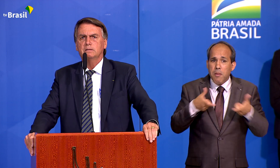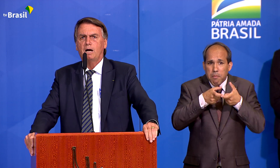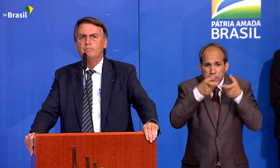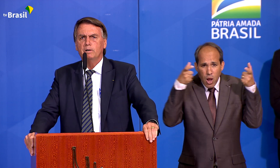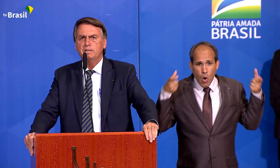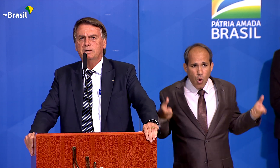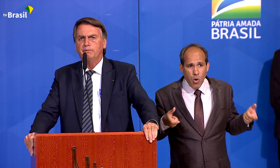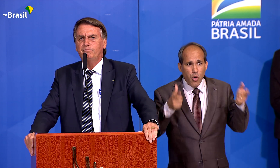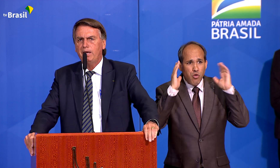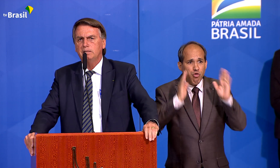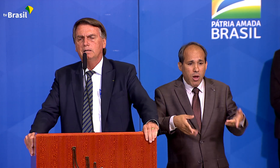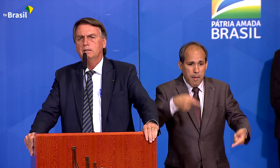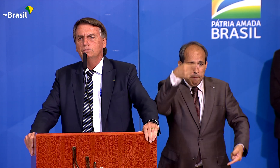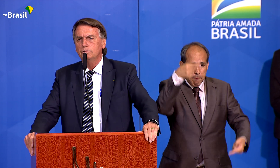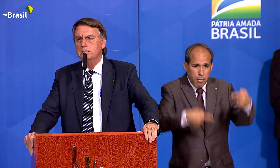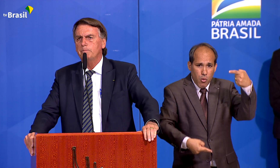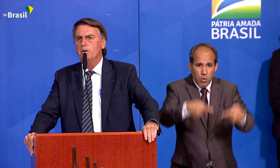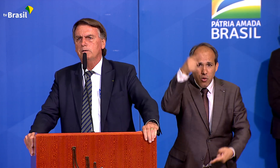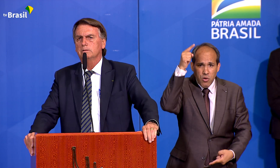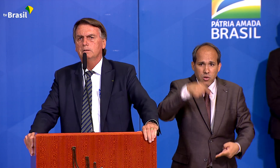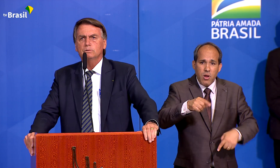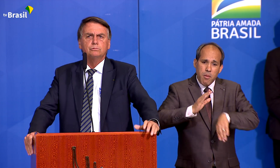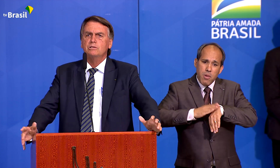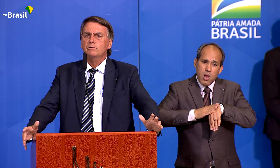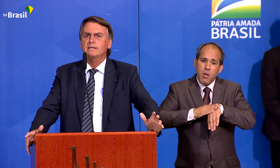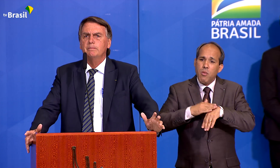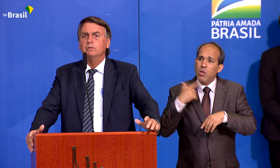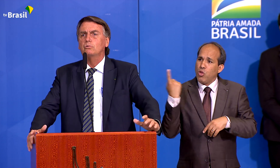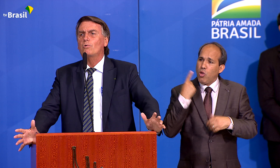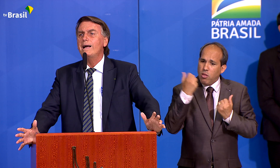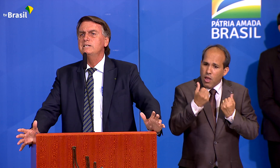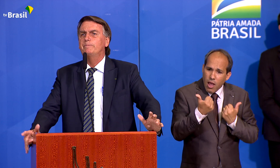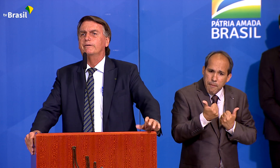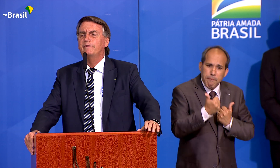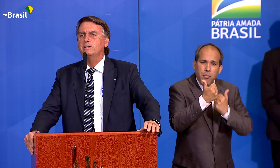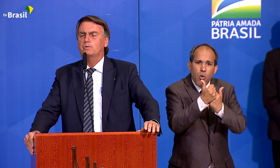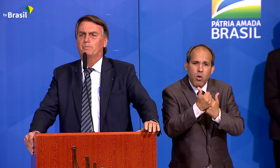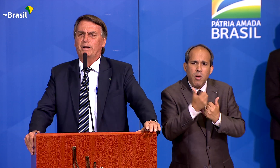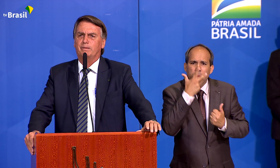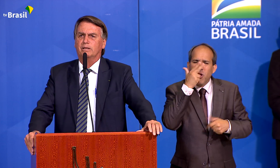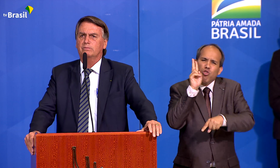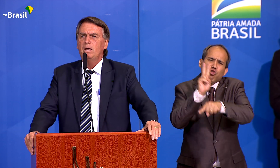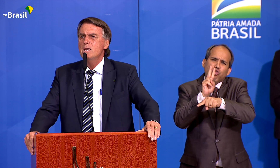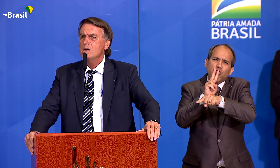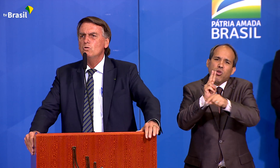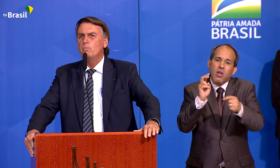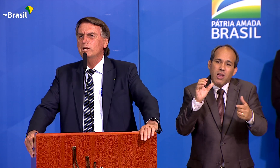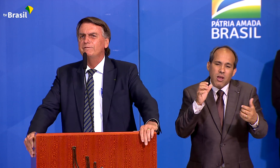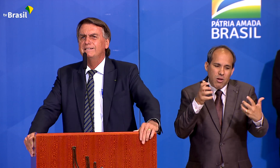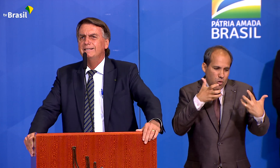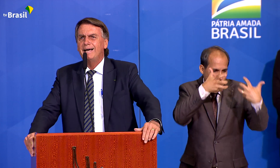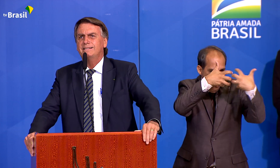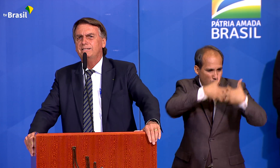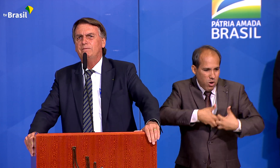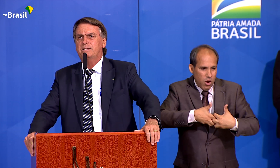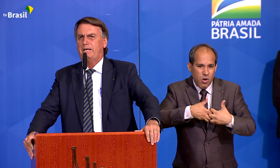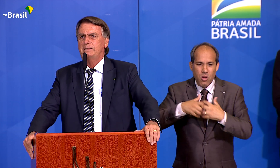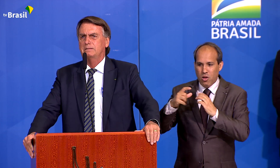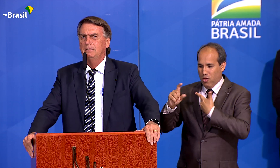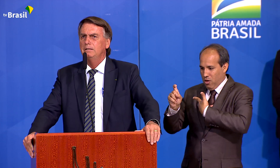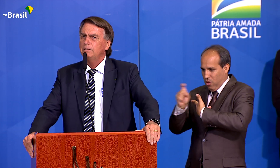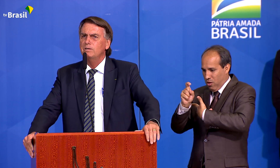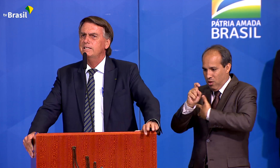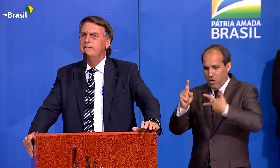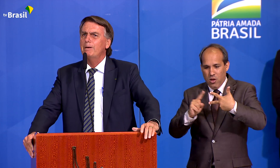grande parte a política vem do nosso apoio numa seu casamento quase perfeito o Parlamento eu não posso fazer nada